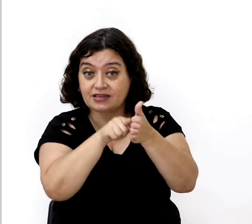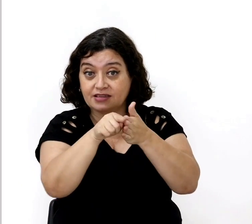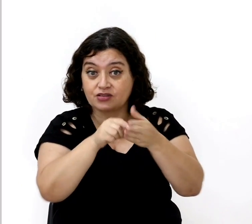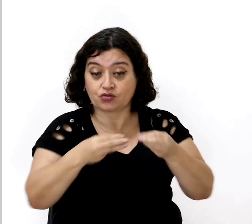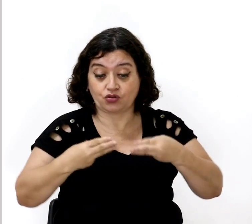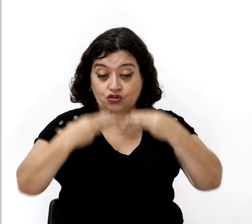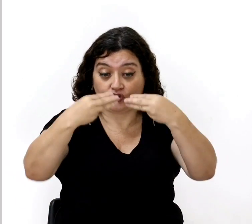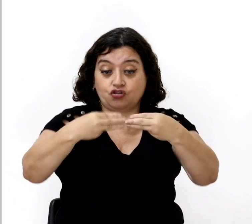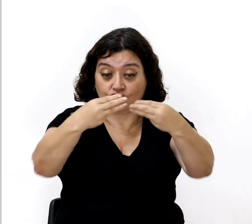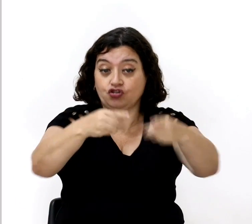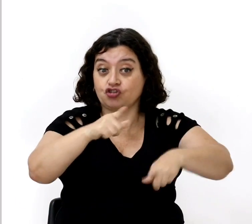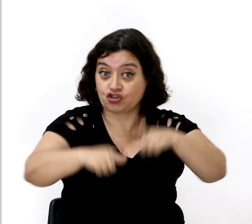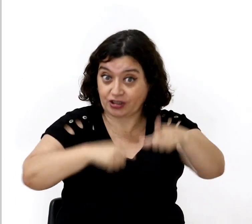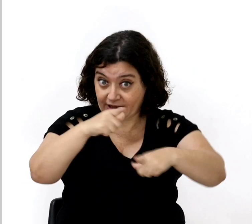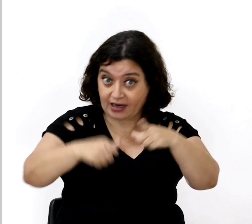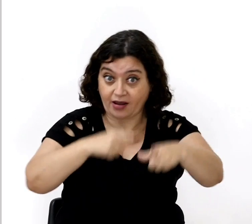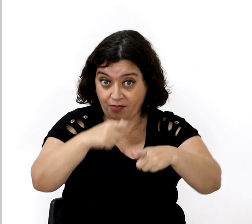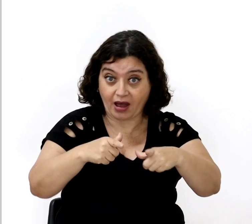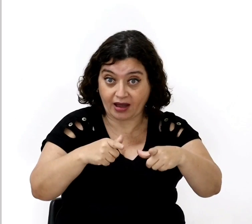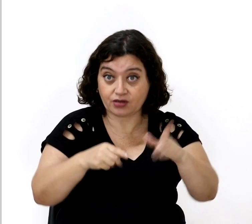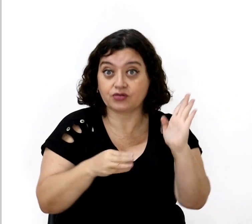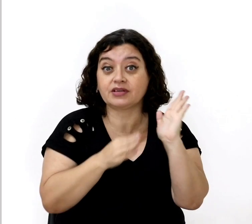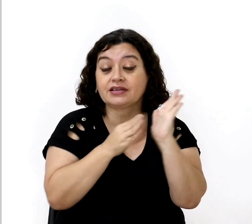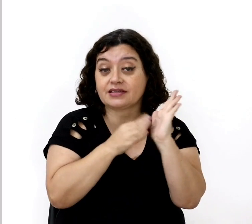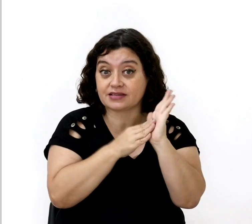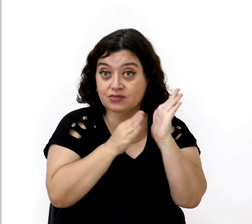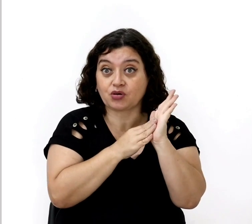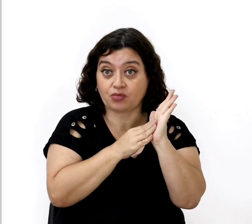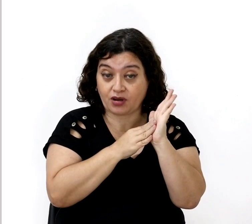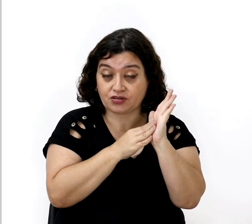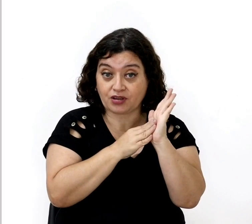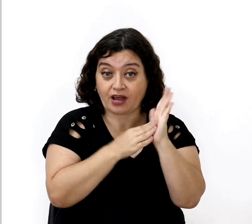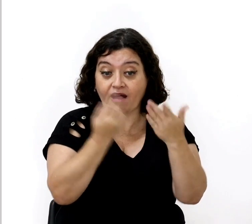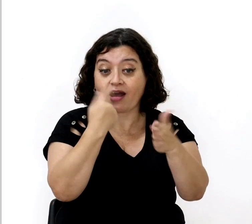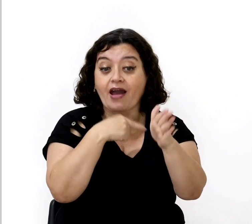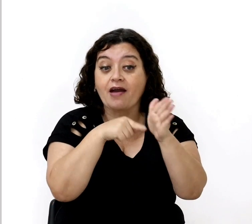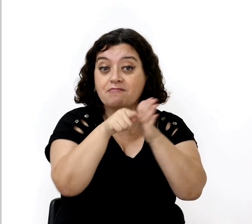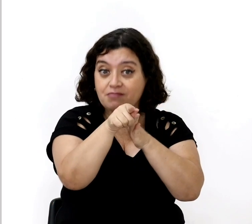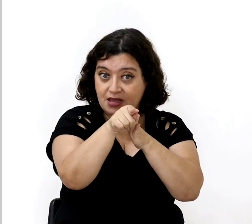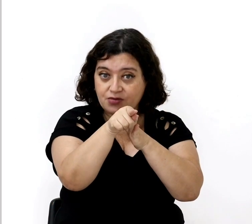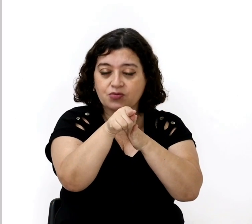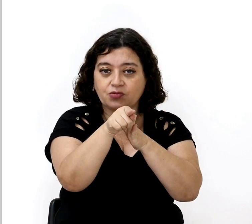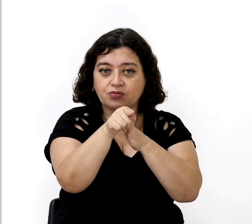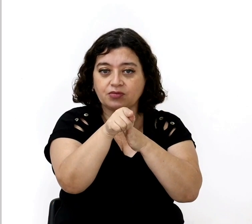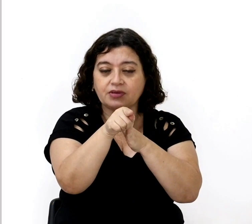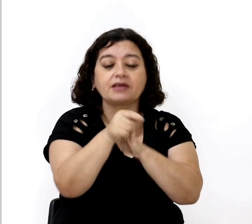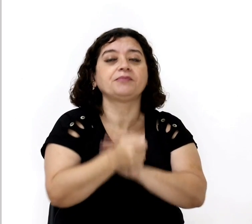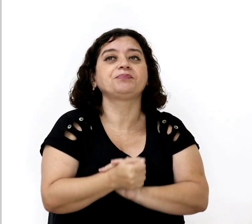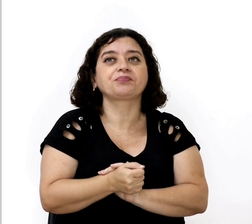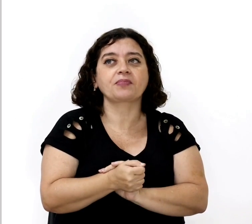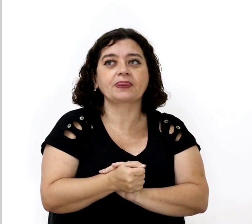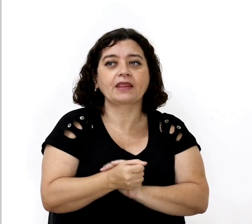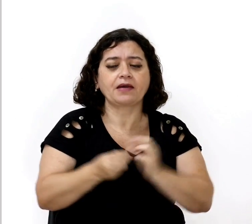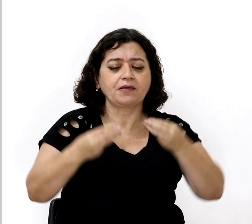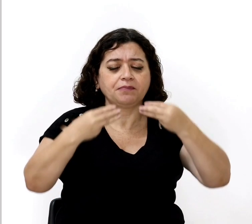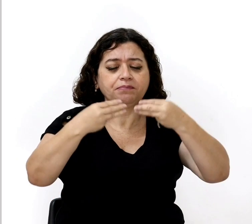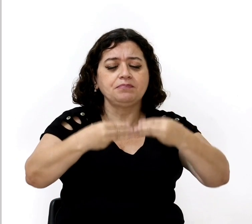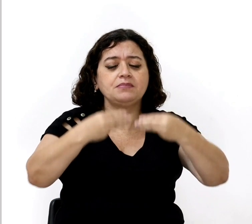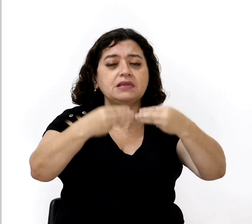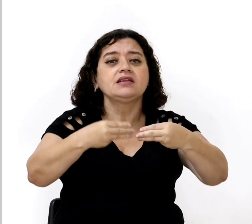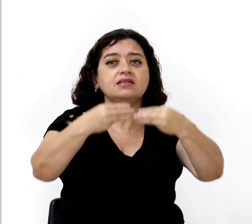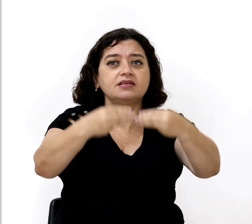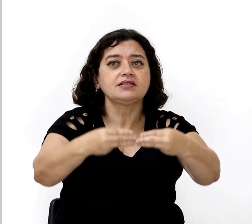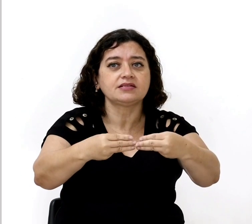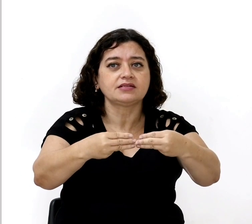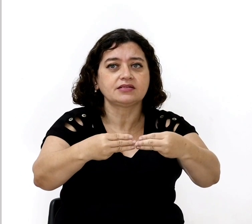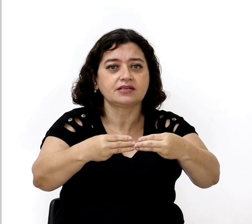questões de frentes ministeriais e nos propósitos da igreja, a pergunta que é feita é como que os ministérios, o